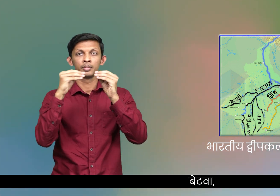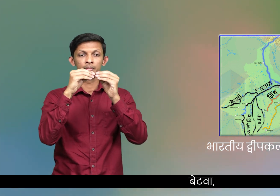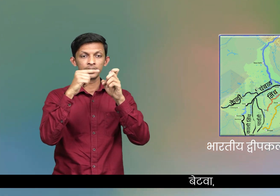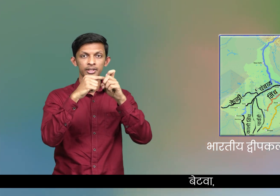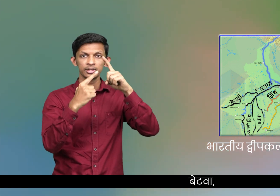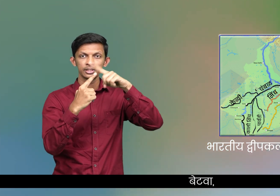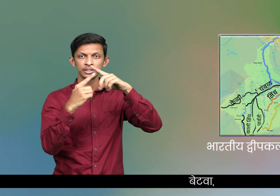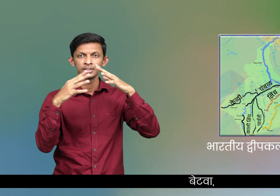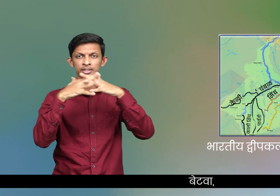बेटवा,